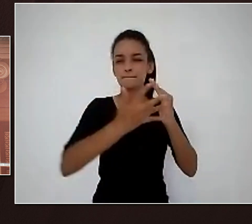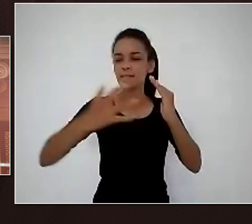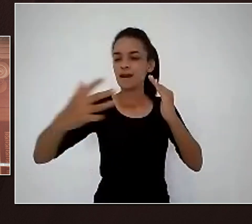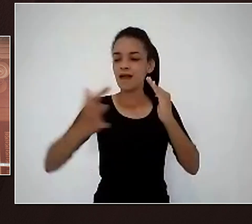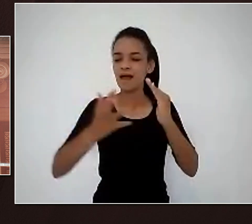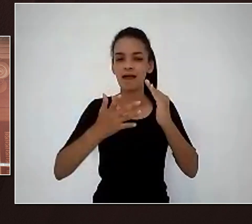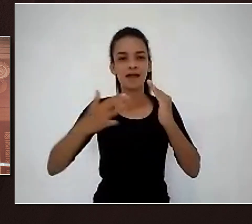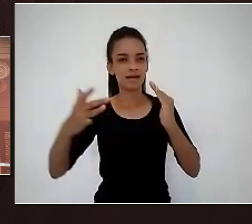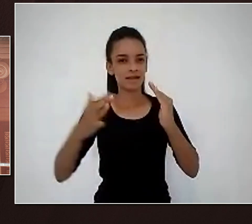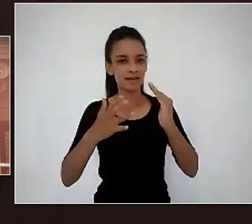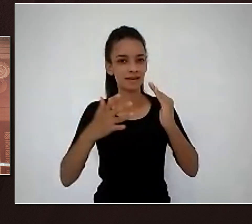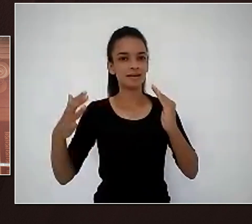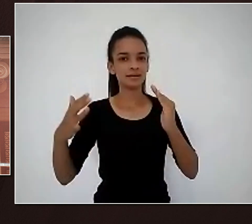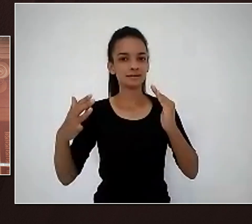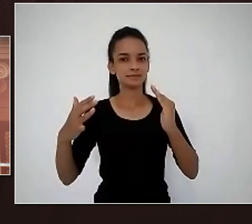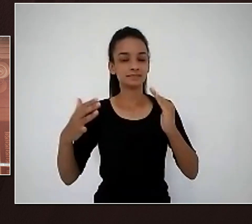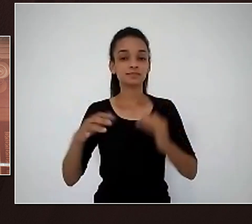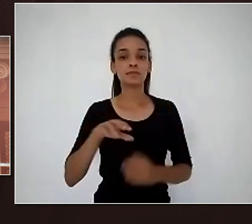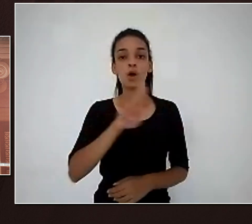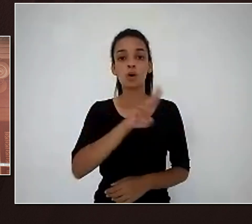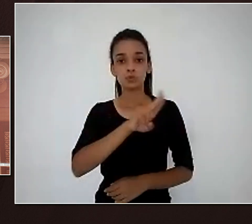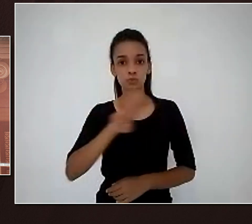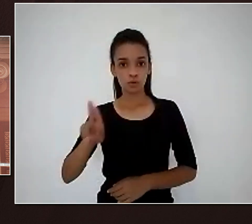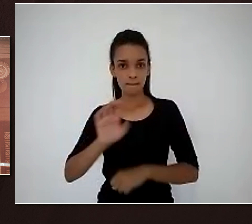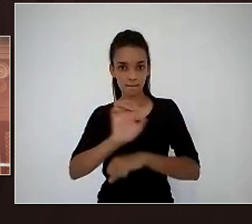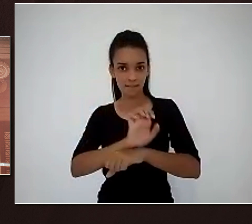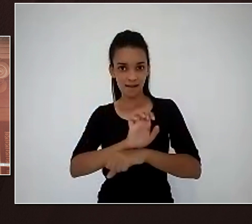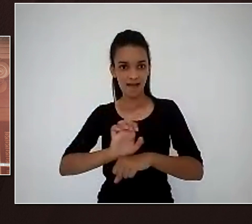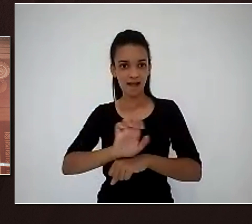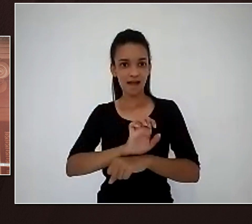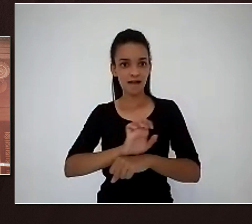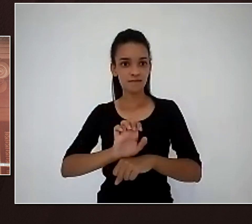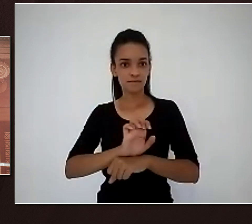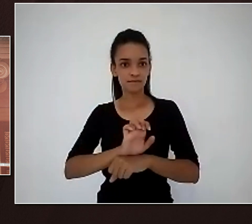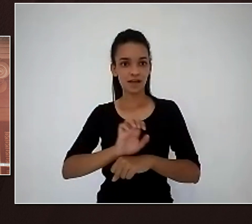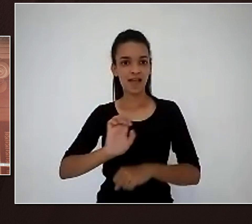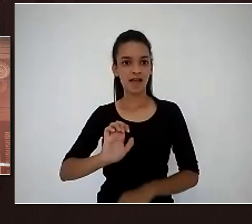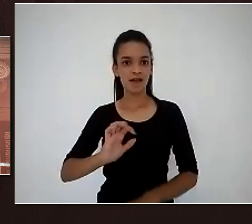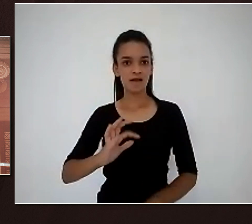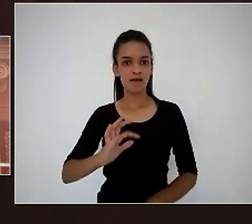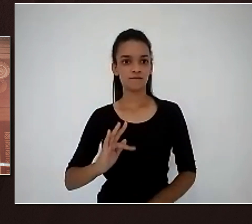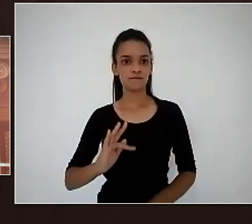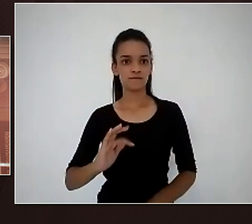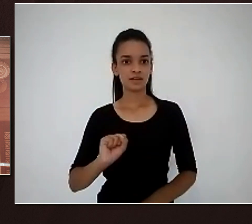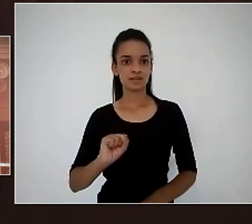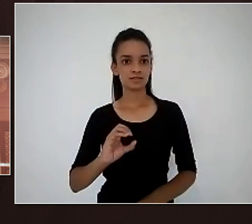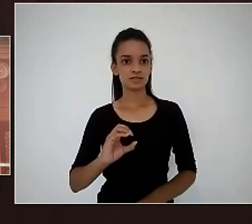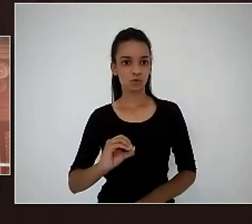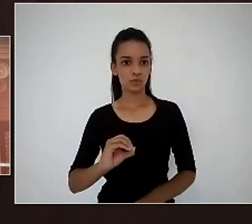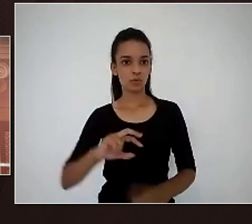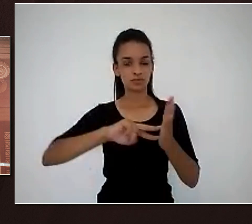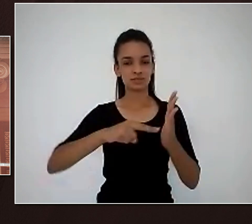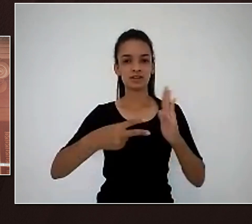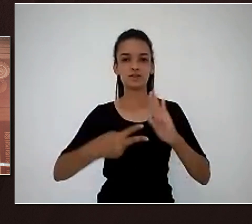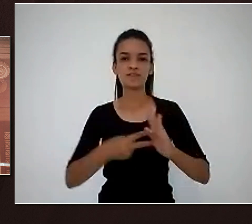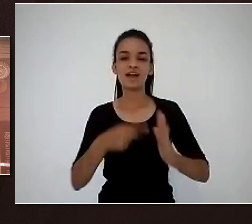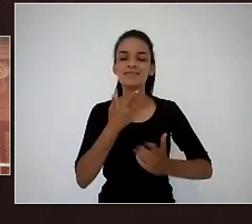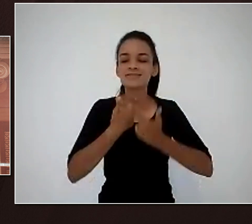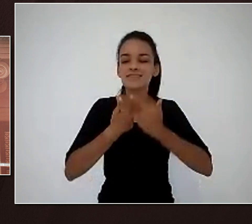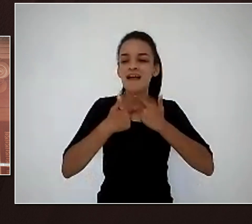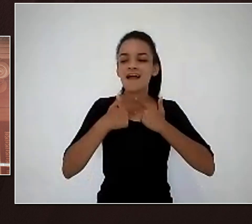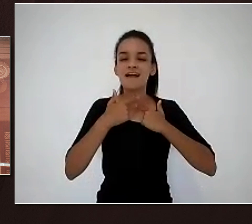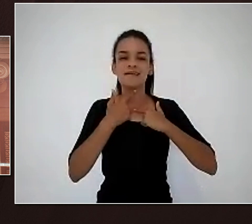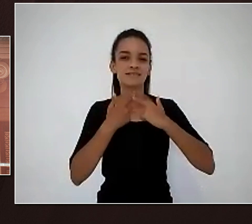Éfeso significa desejável. Irmãos, pudera, né? A igreja